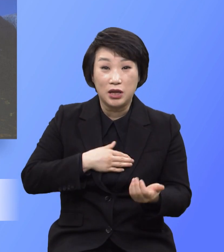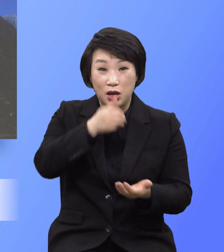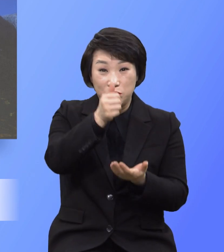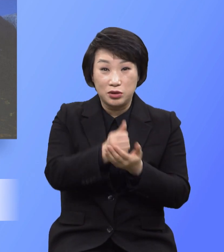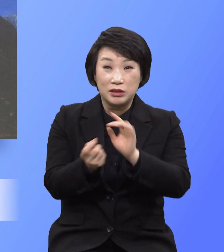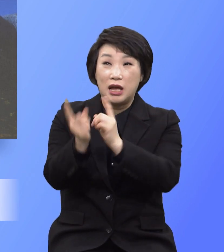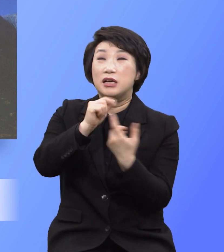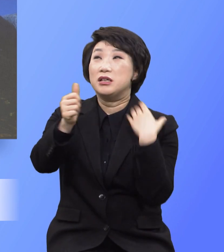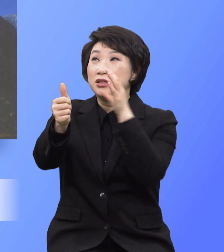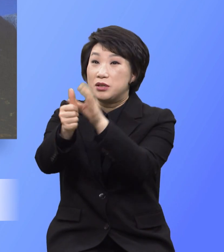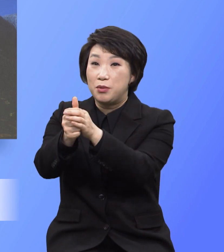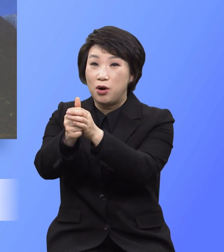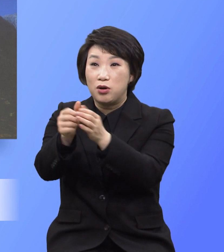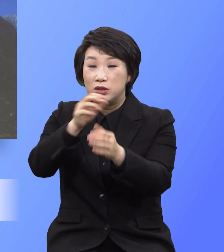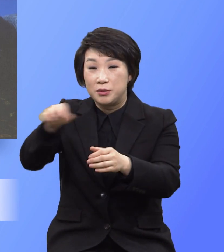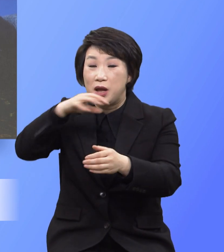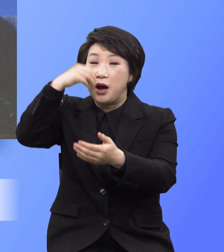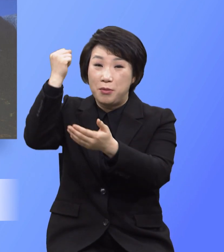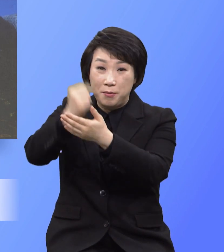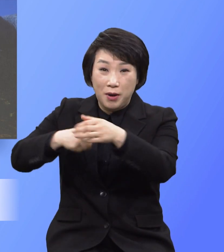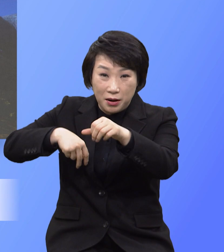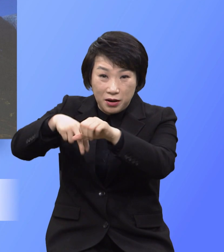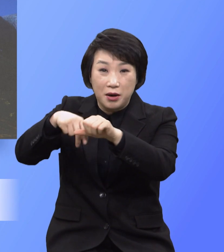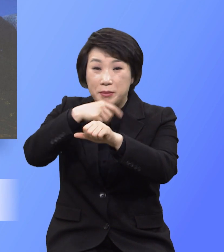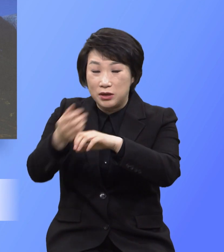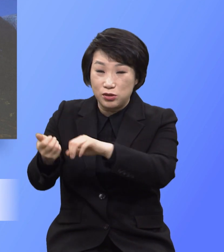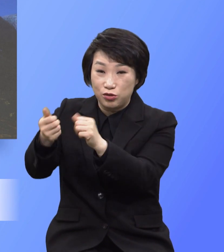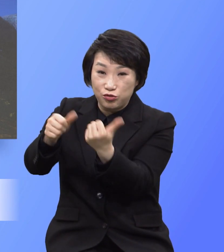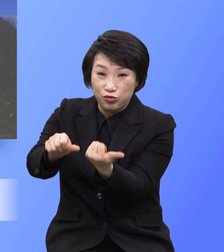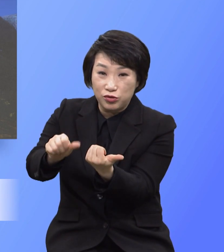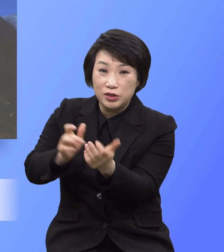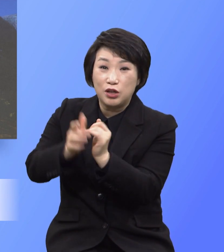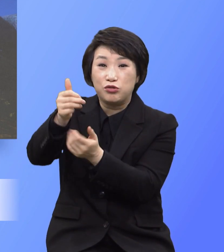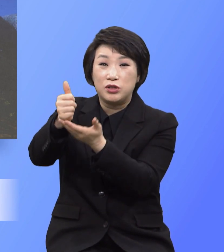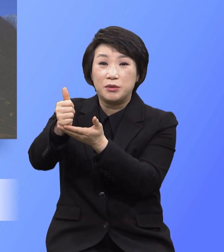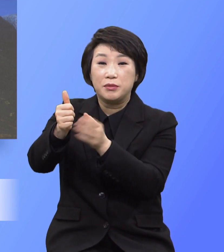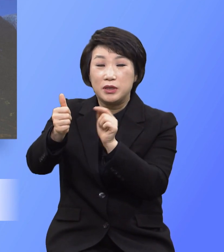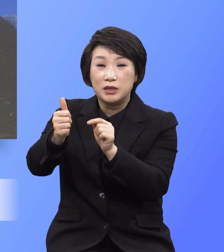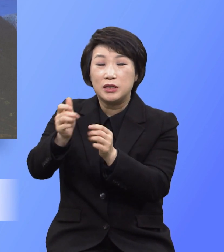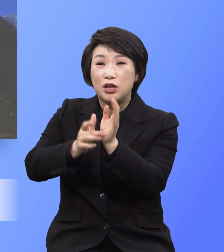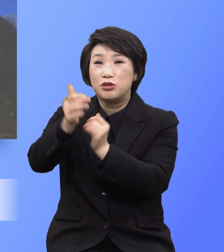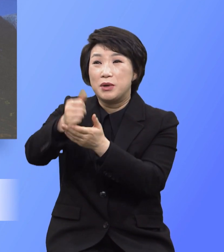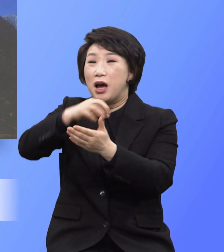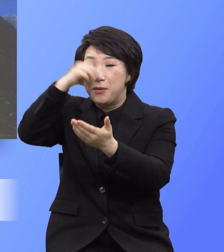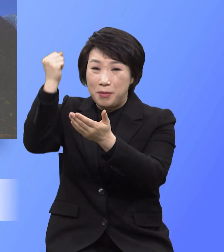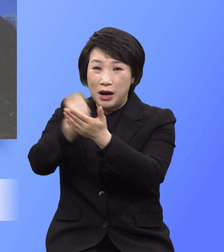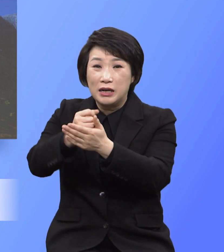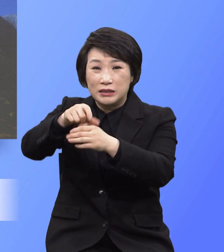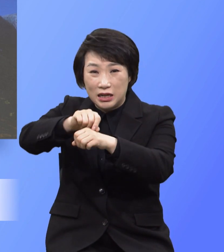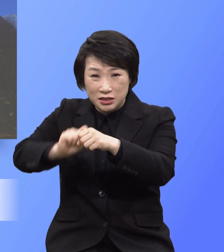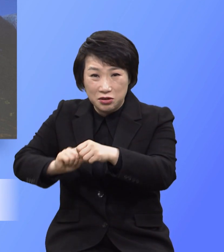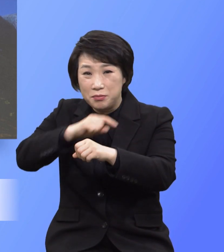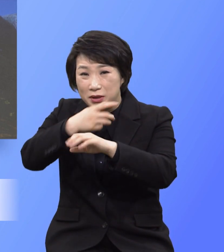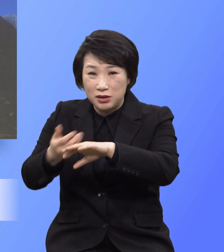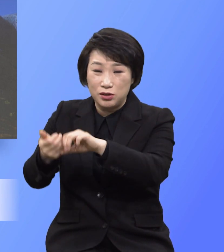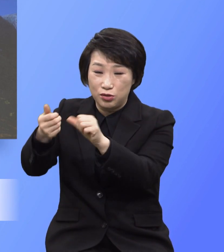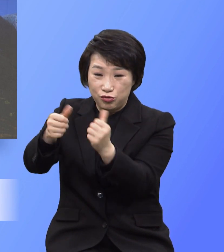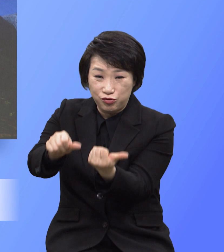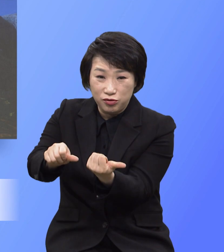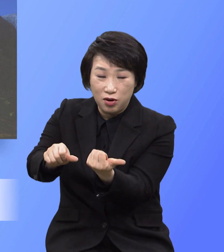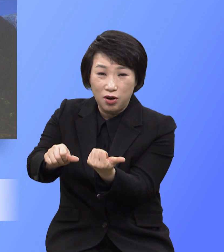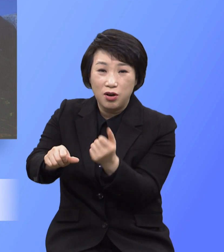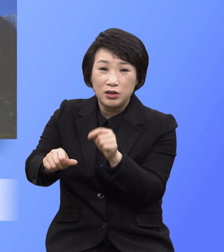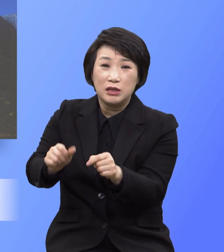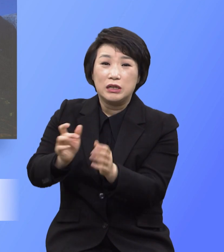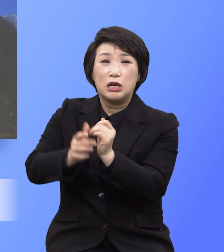죄를 짊어지고 십자가에 죽으셨으니 그 십자가에 못 박혀 살찢고 피 흘려 피